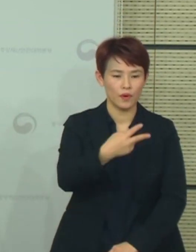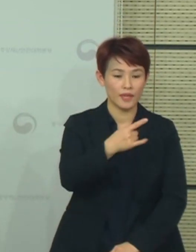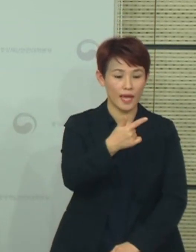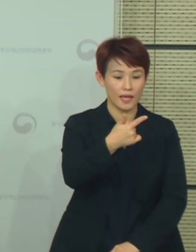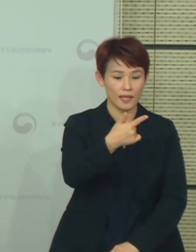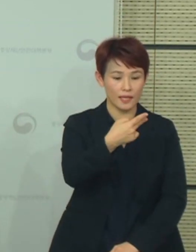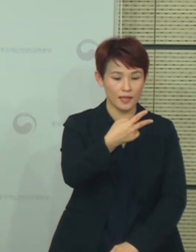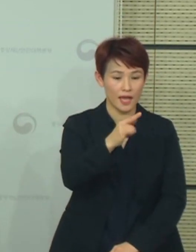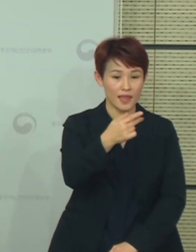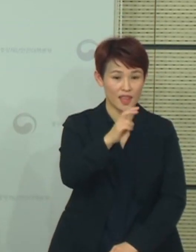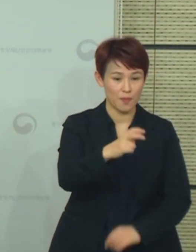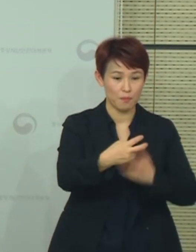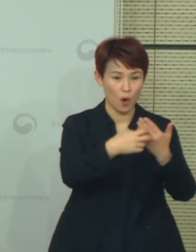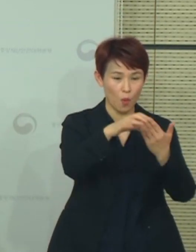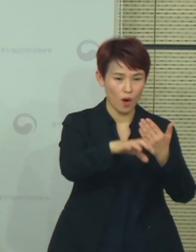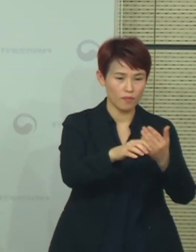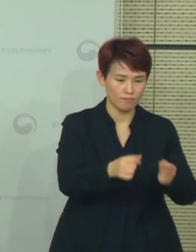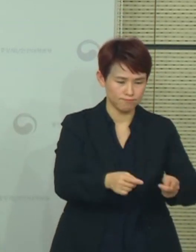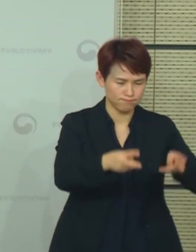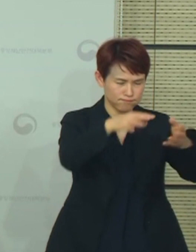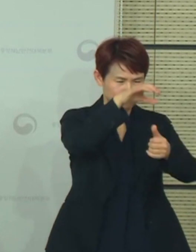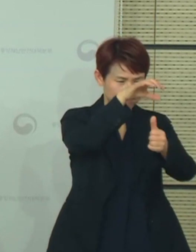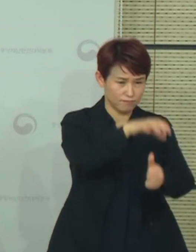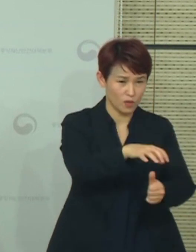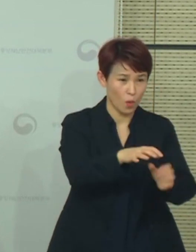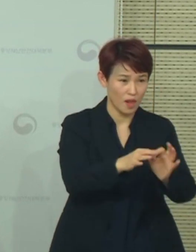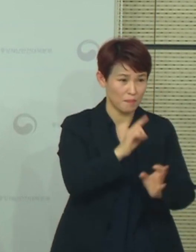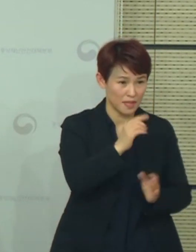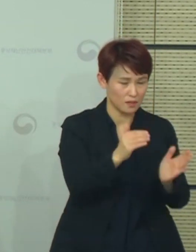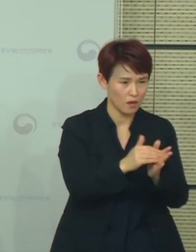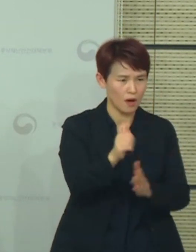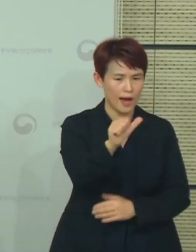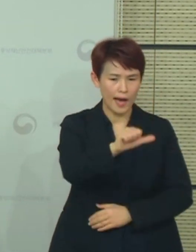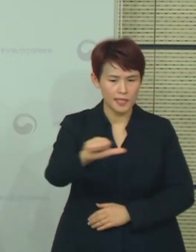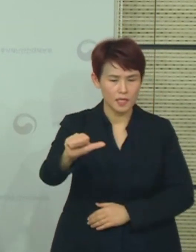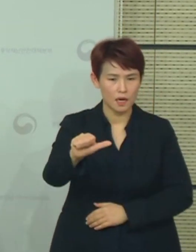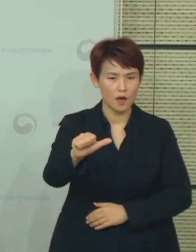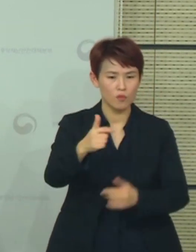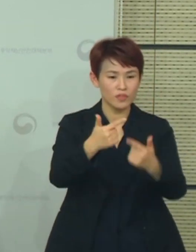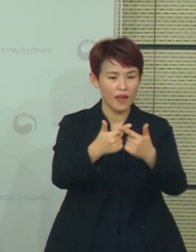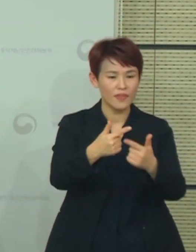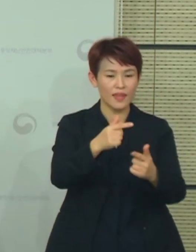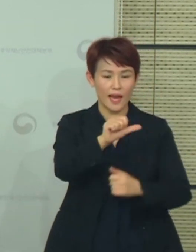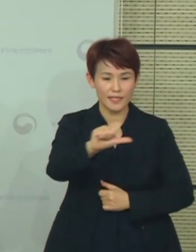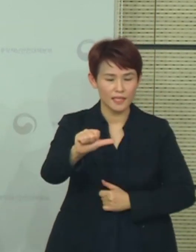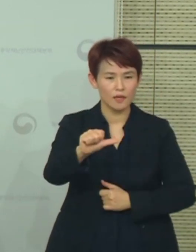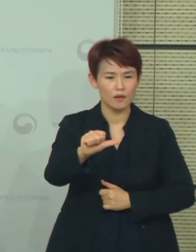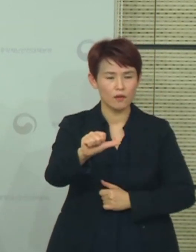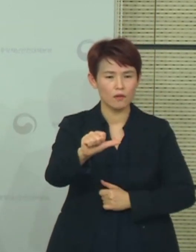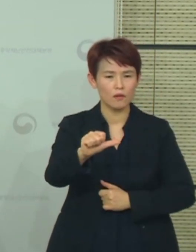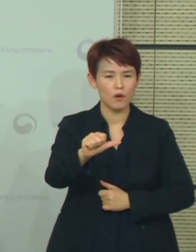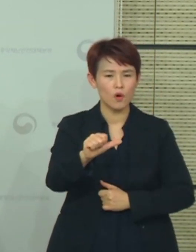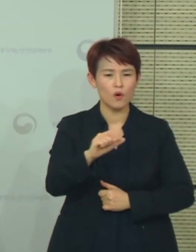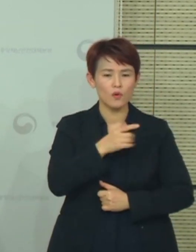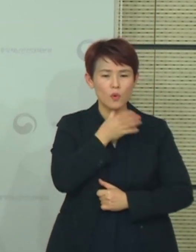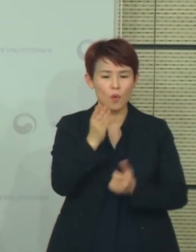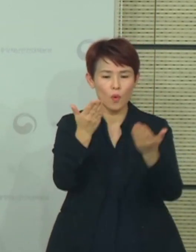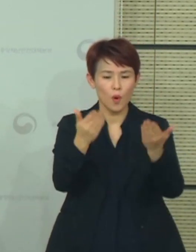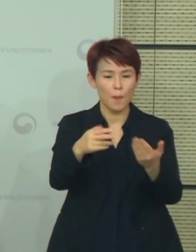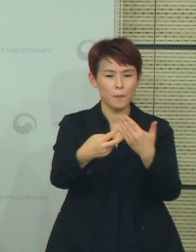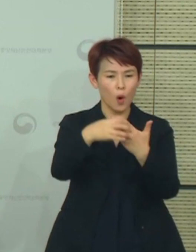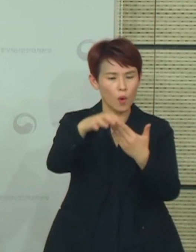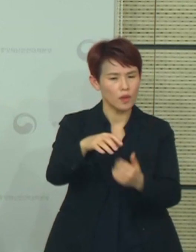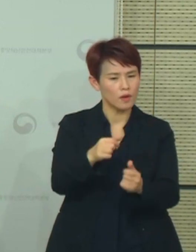코호트 격리도 계속 질문이 나왔는데 부산 아시아드 요양병원도 현재 코호트 격리 후에 진료 환경이 어떻다고 보시는지